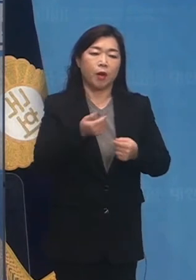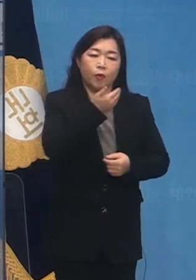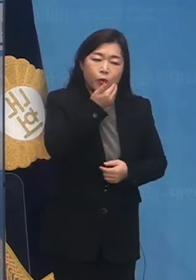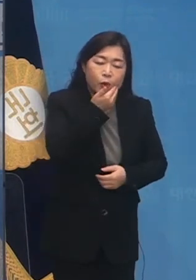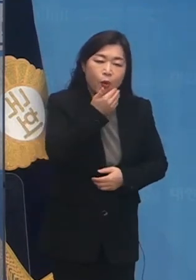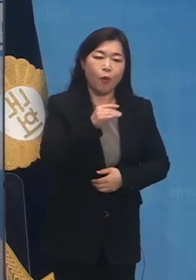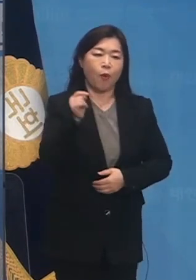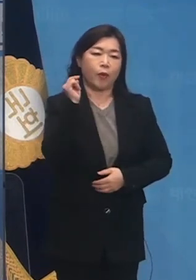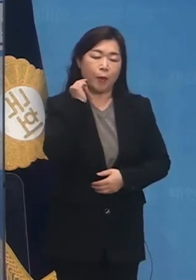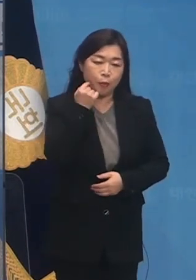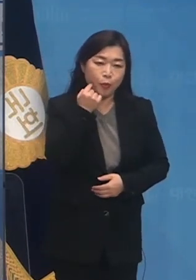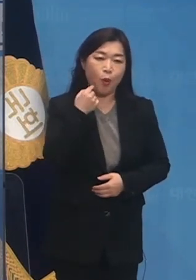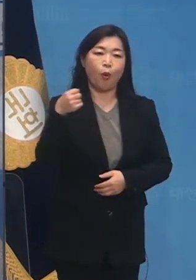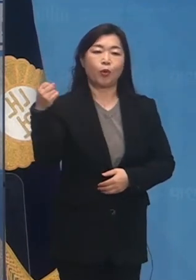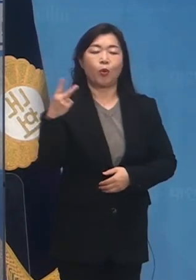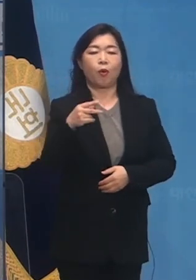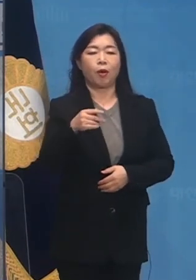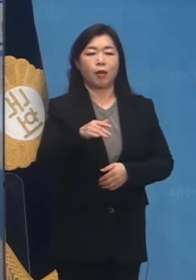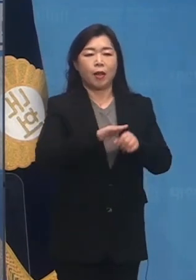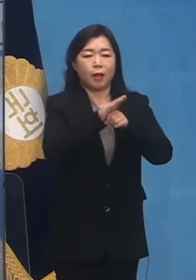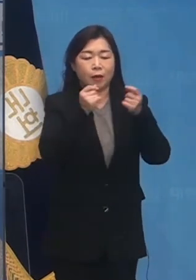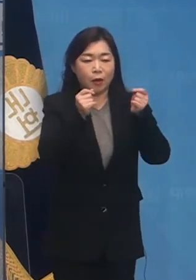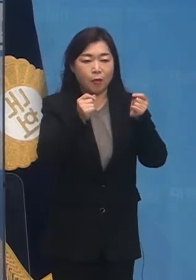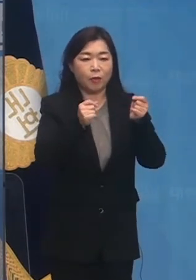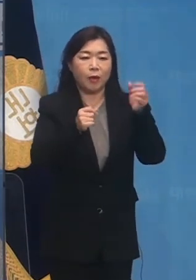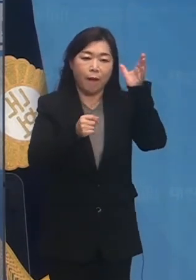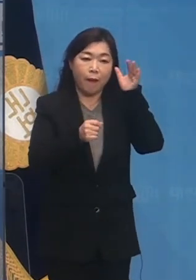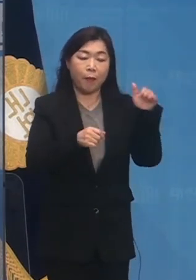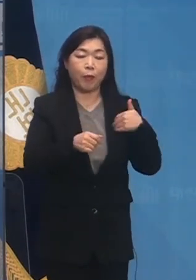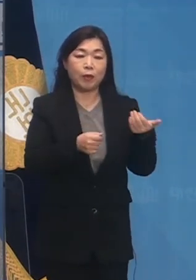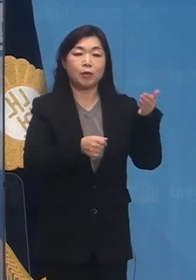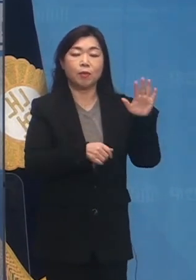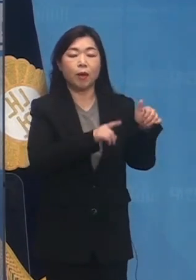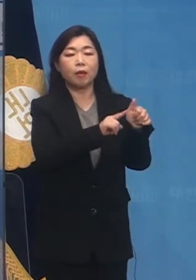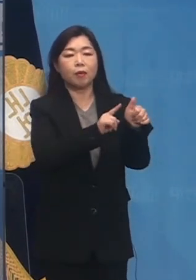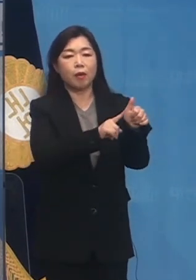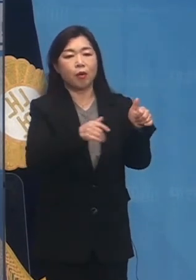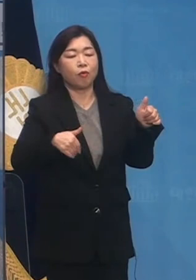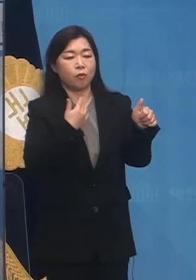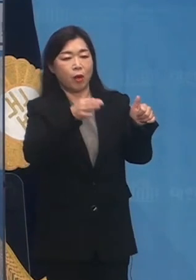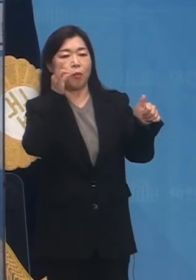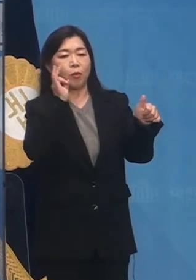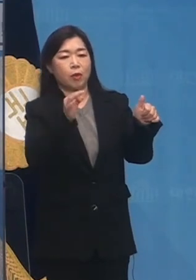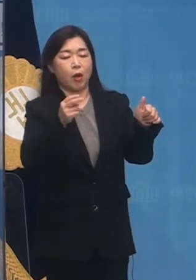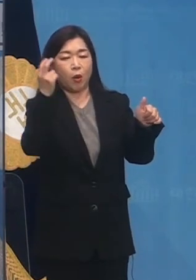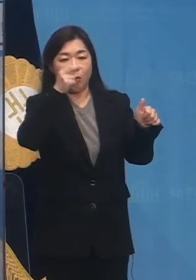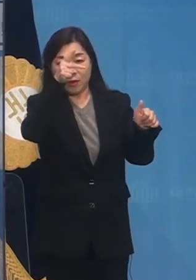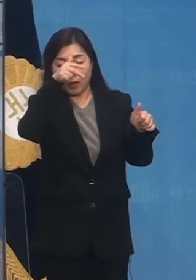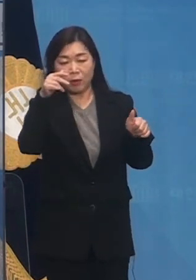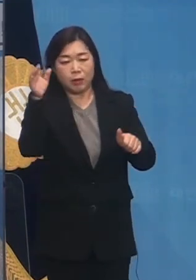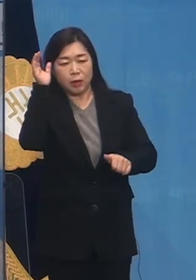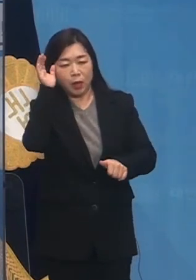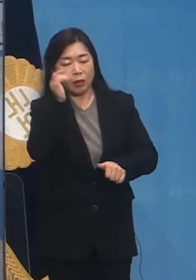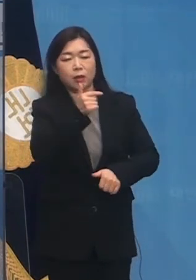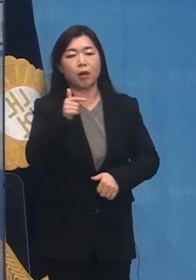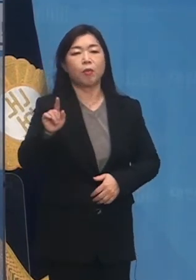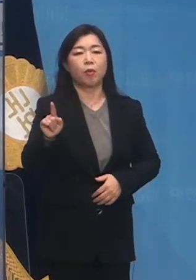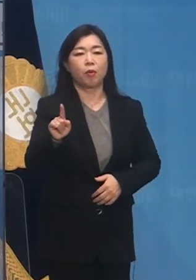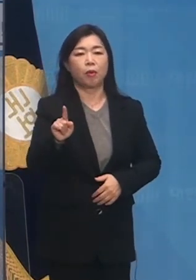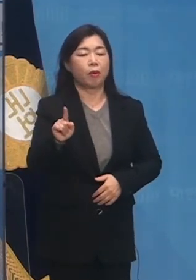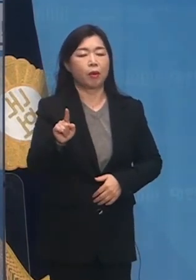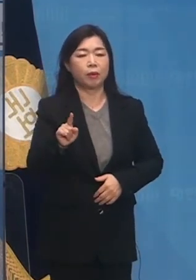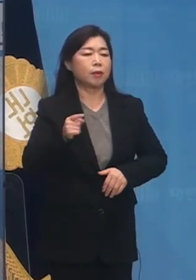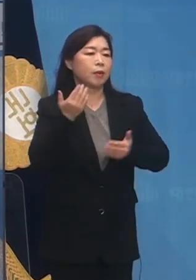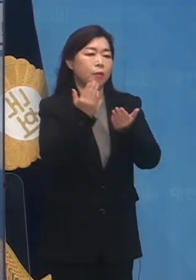귀엽고 예쁘고 그리고 사랑스러운 존재일지 모릅니다. 그러나 저희가 검찰에 기대하는 바는 전혀